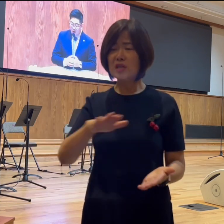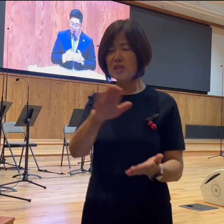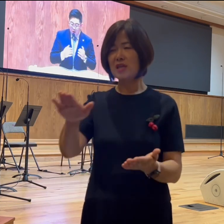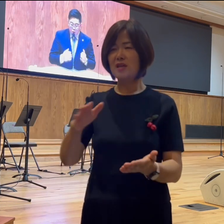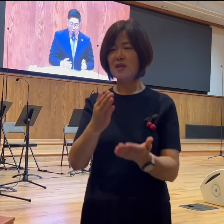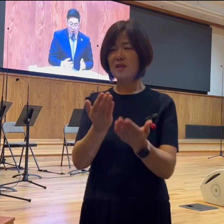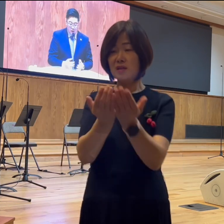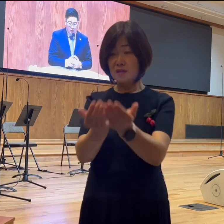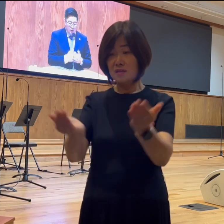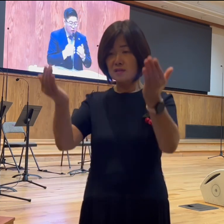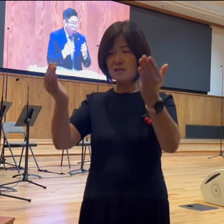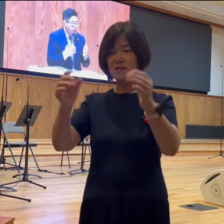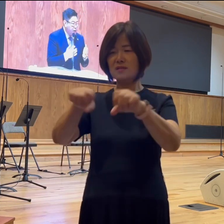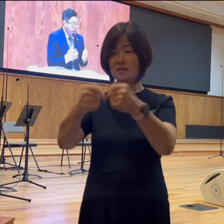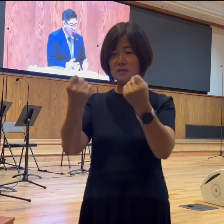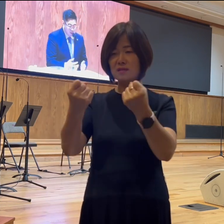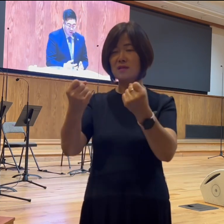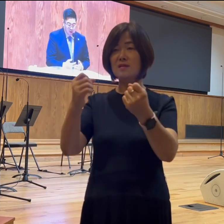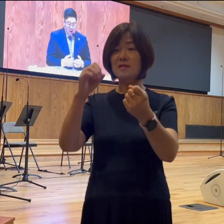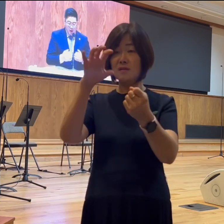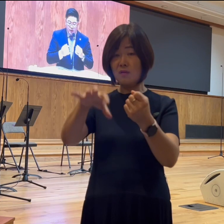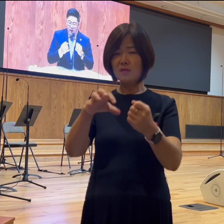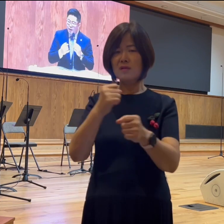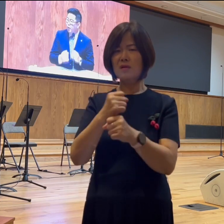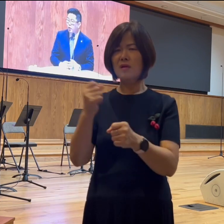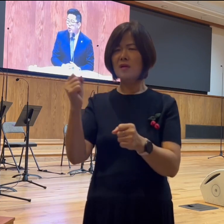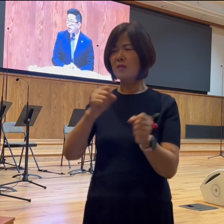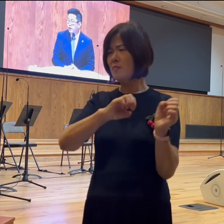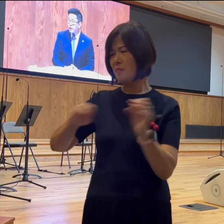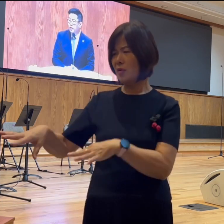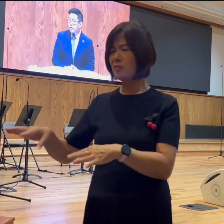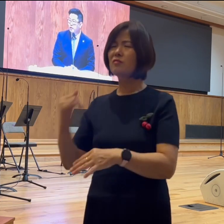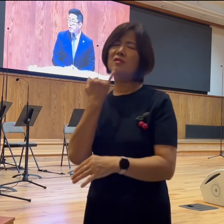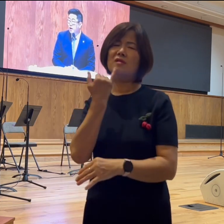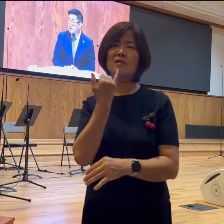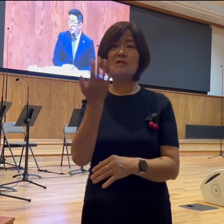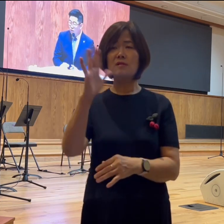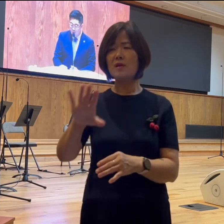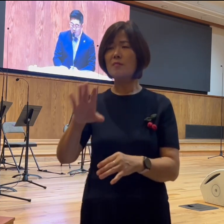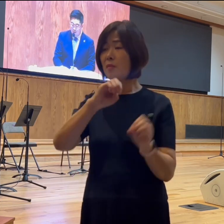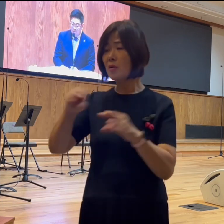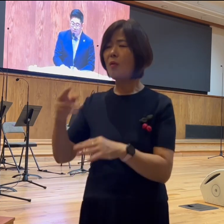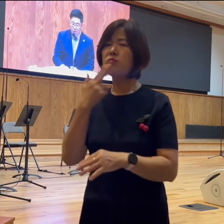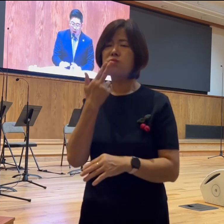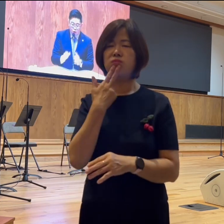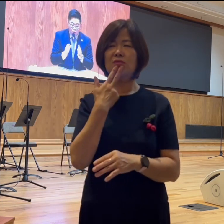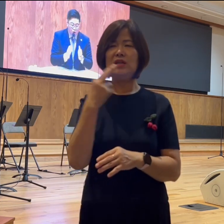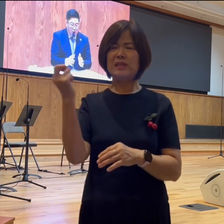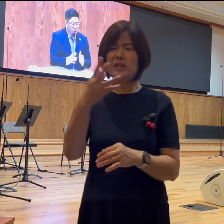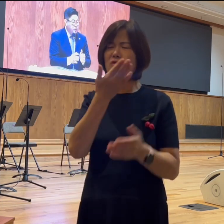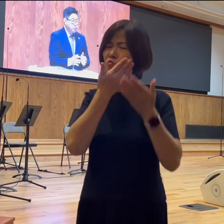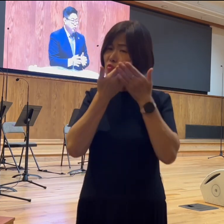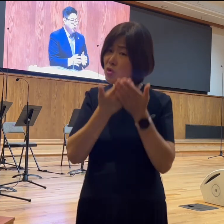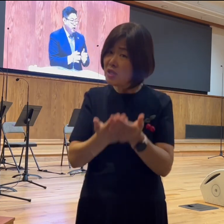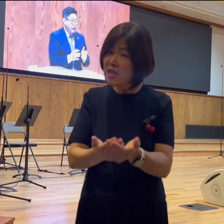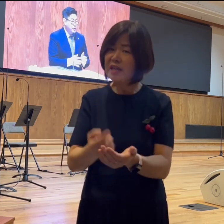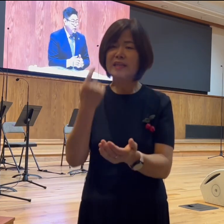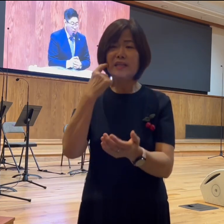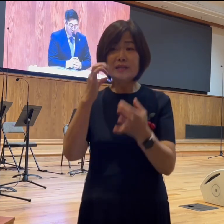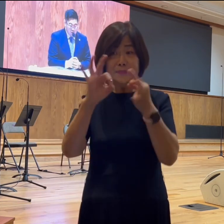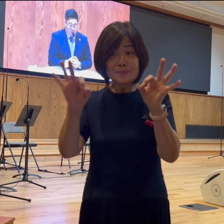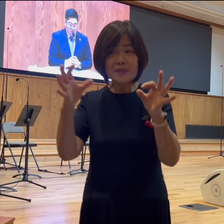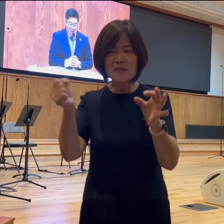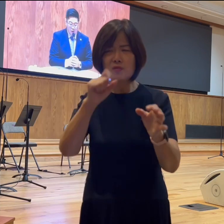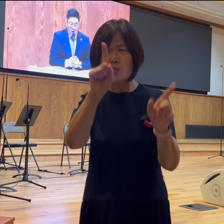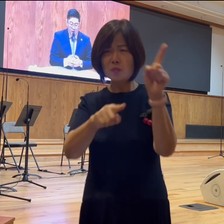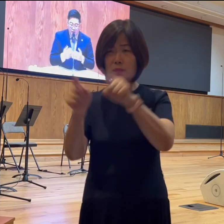도자기 조각들을, 이 도자기 그릇을 그냥 버려도 될 텐데 그렇게 하지 않고 아주 귀한 금으로 다시